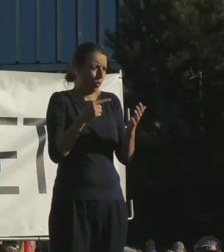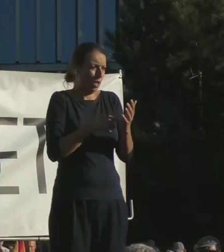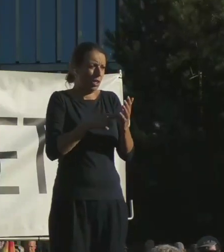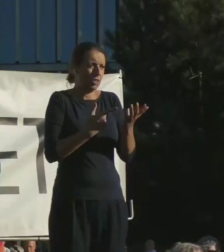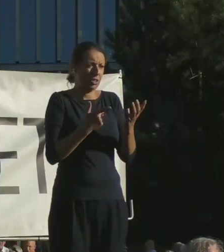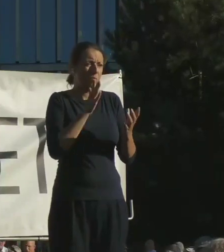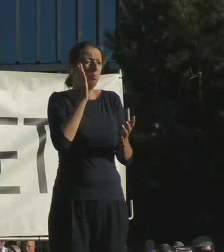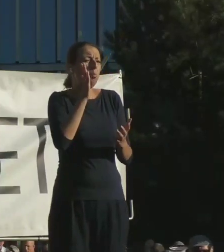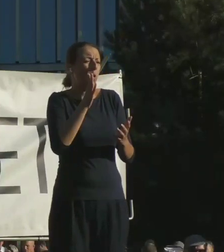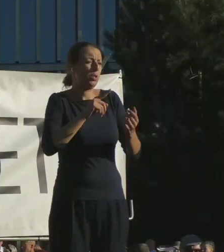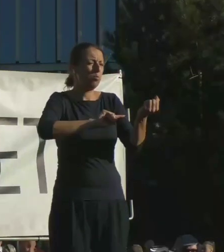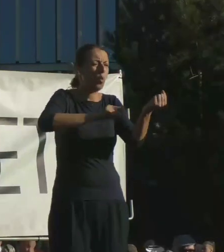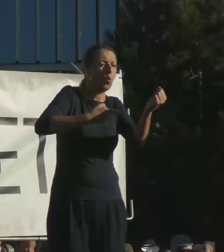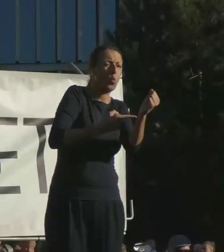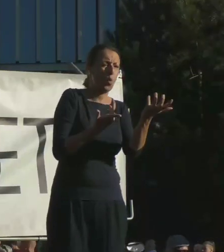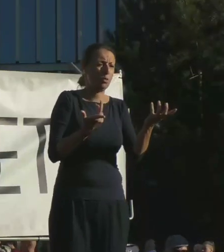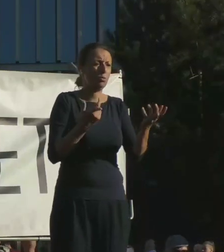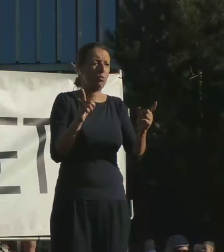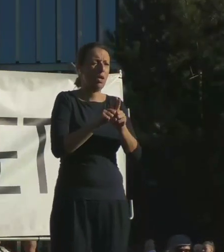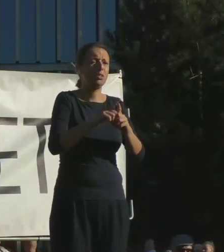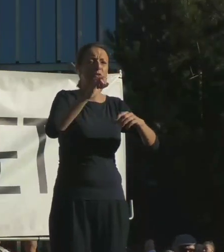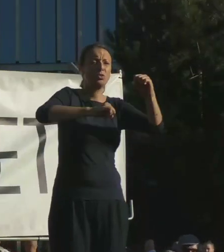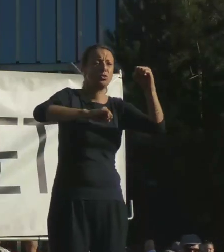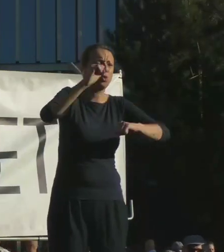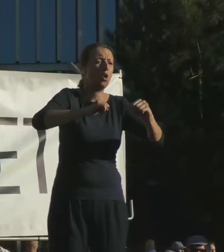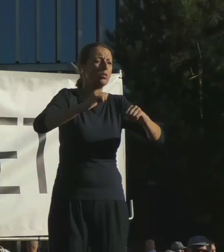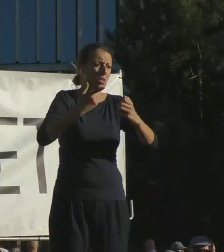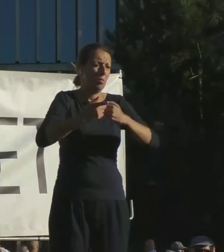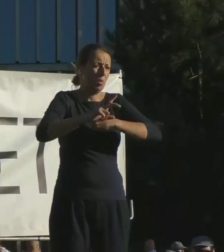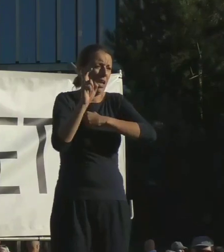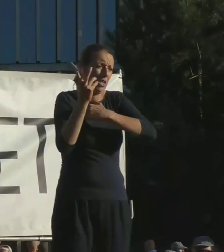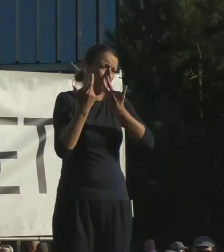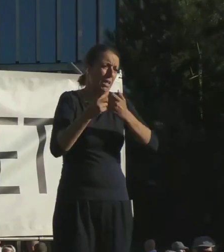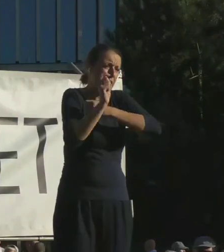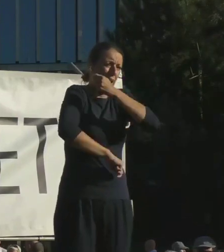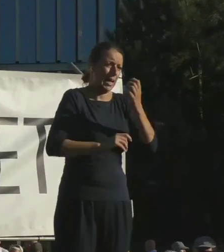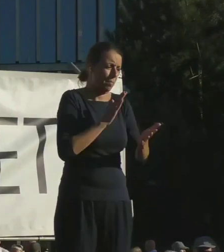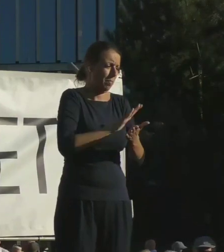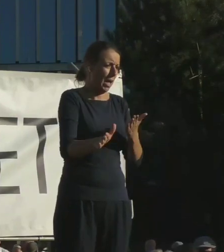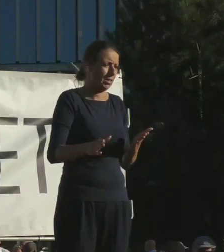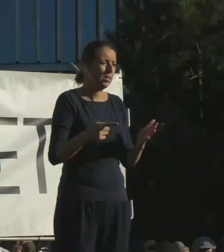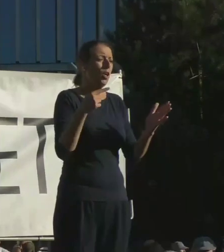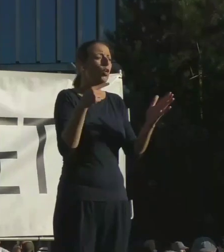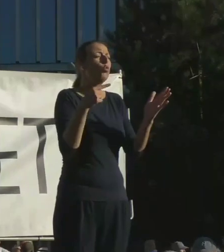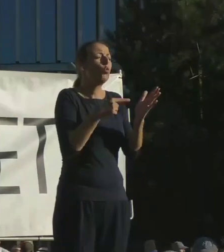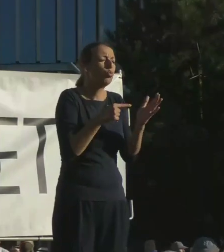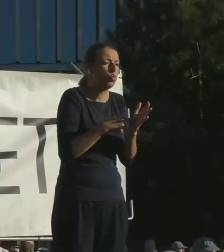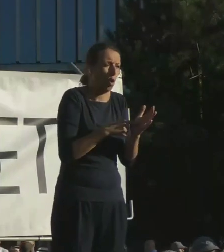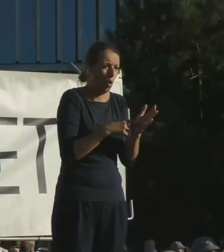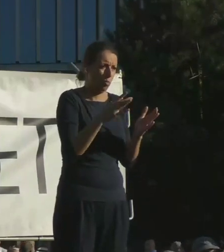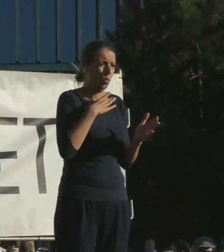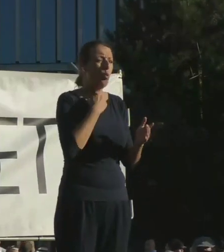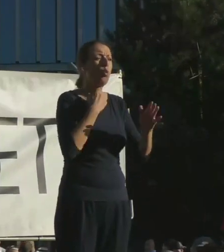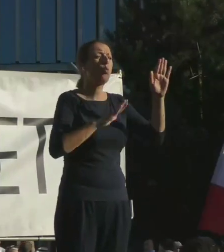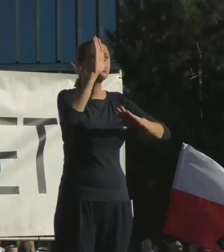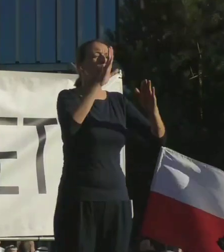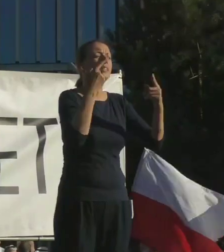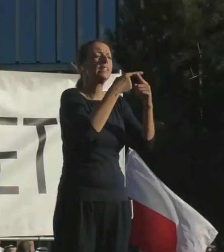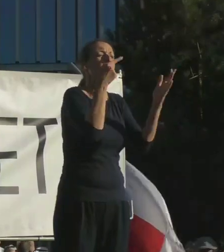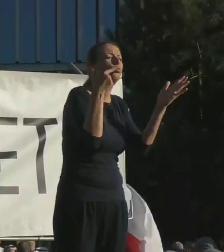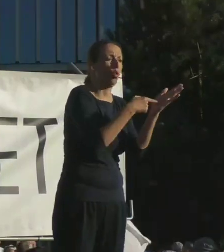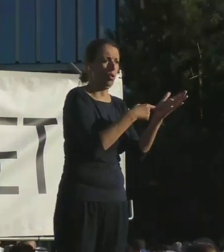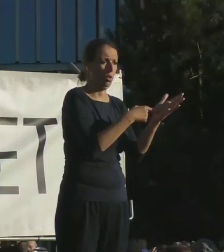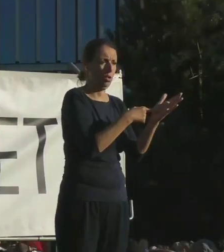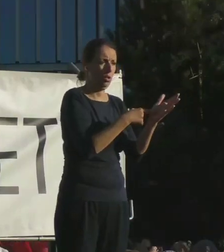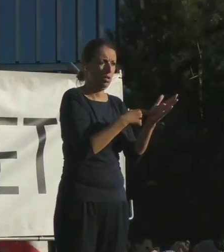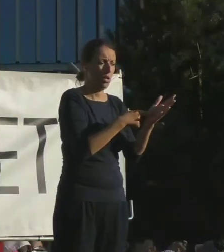nie była gnębiona przez prokuratora i skazana przez sąd. Tylko w takim sensie była ta to głosowanie. A wy